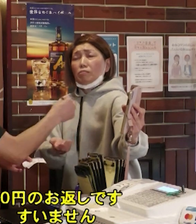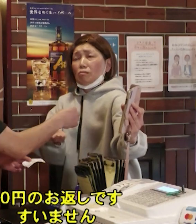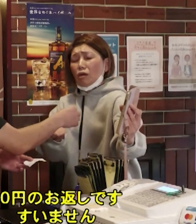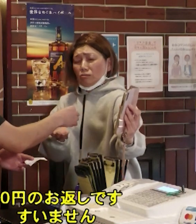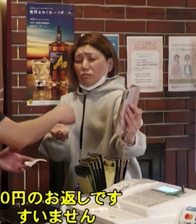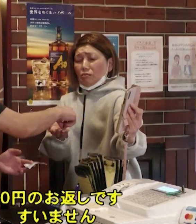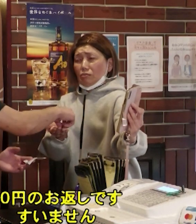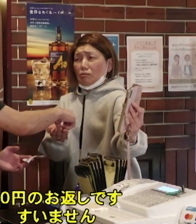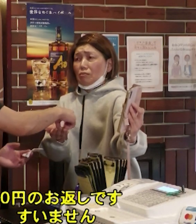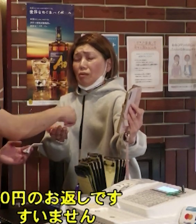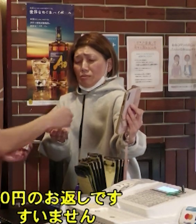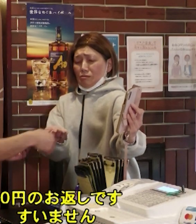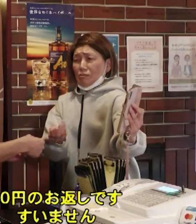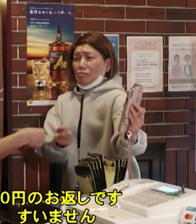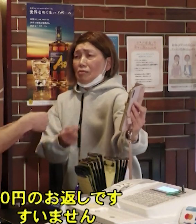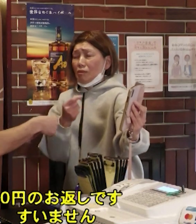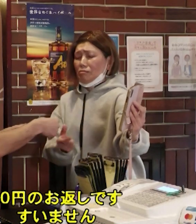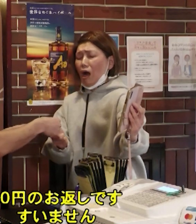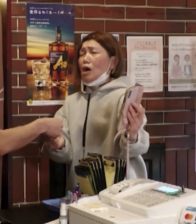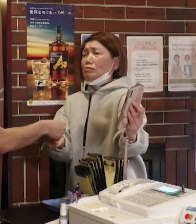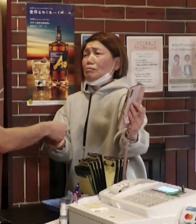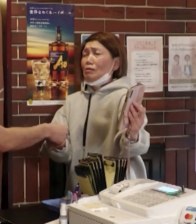円のお返しです。すみません、